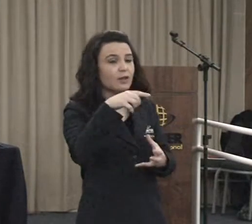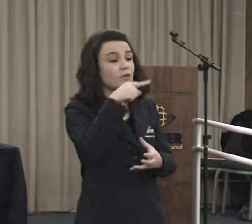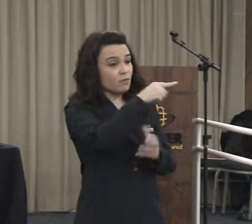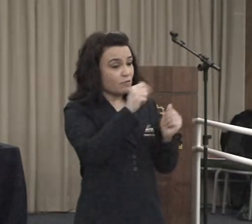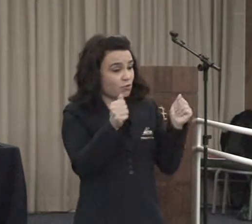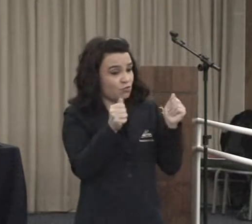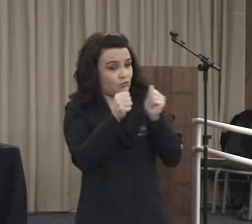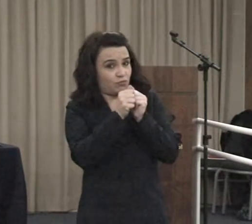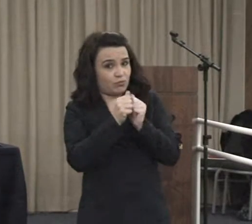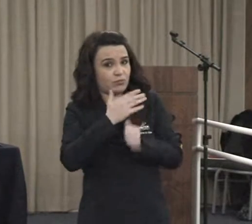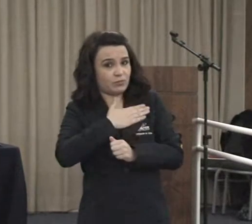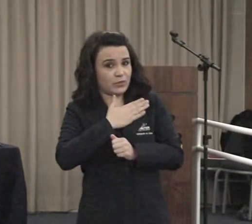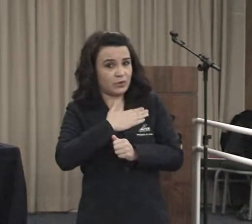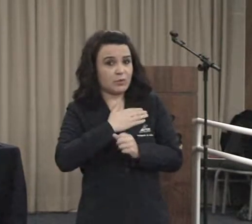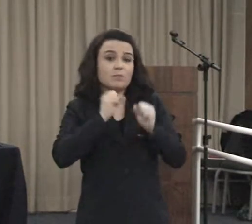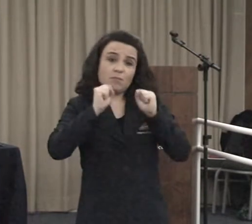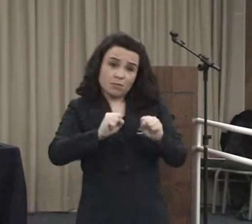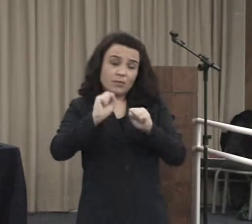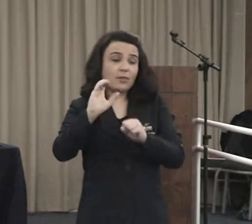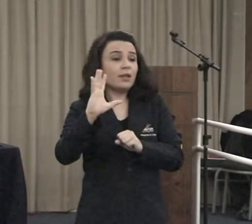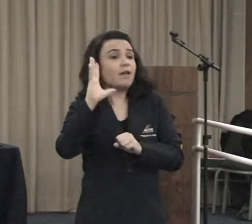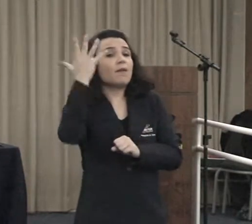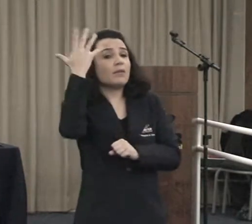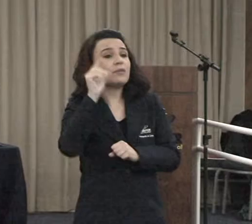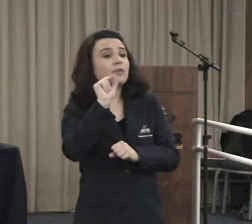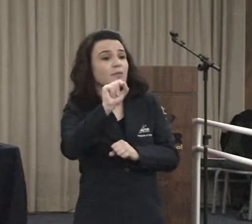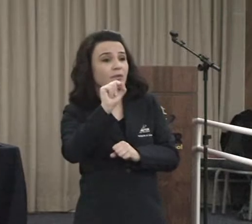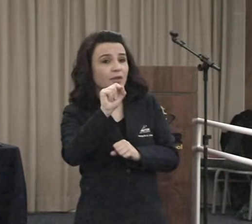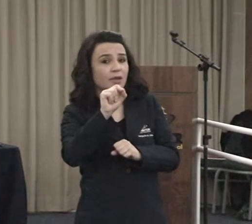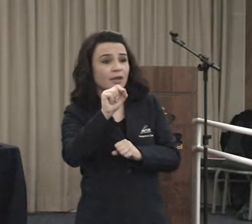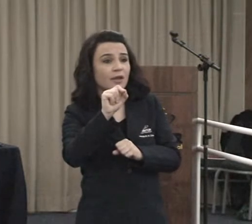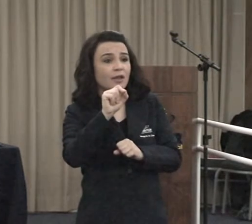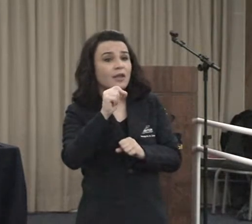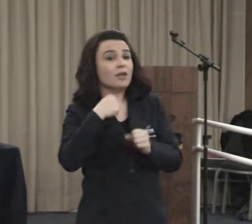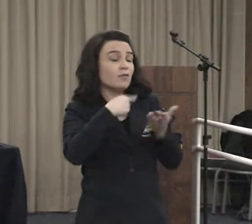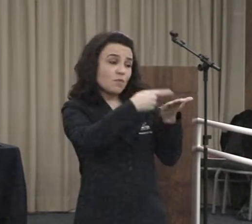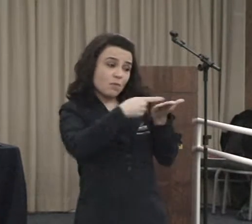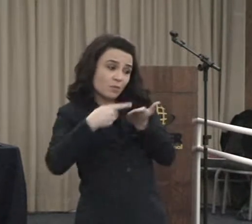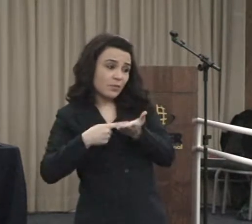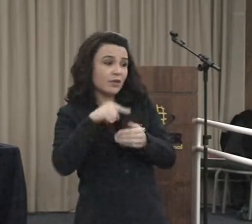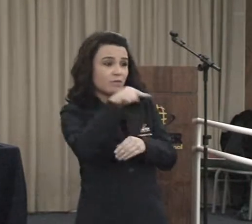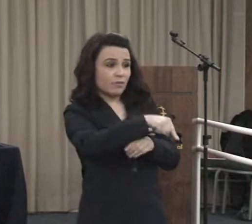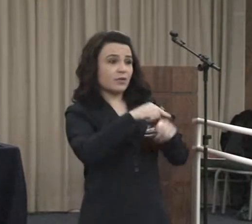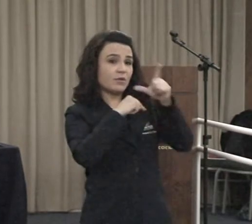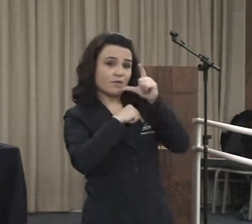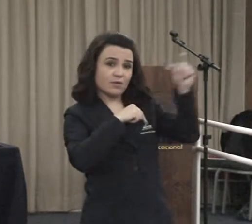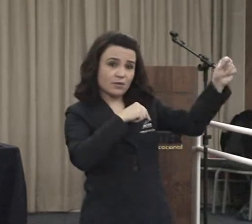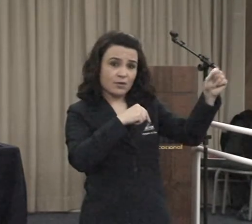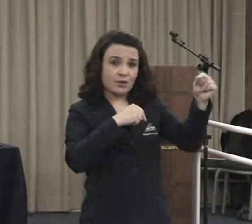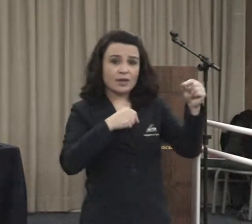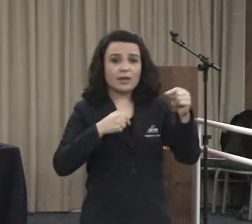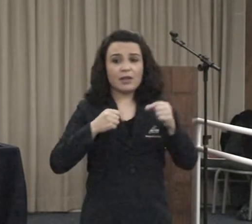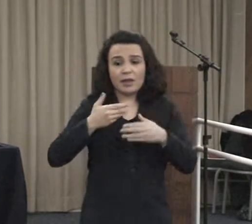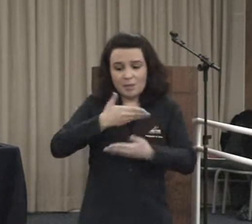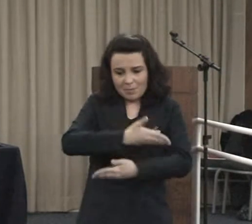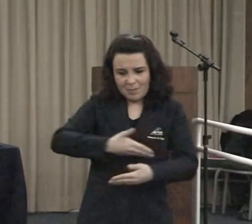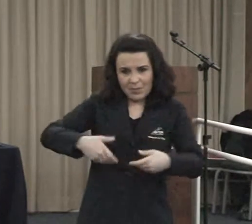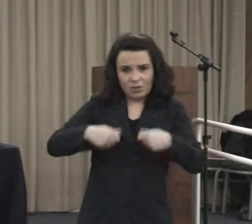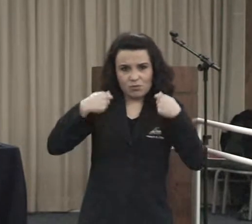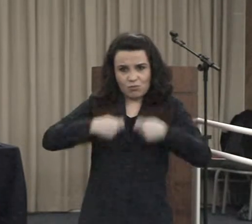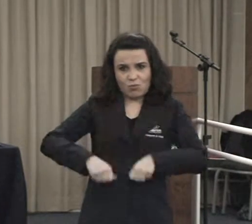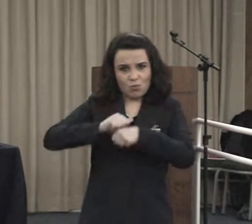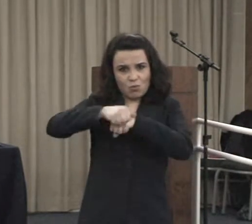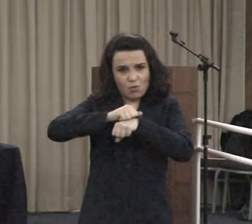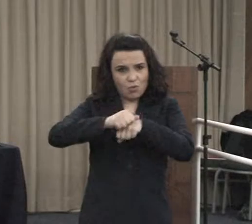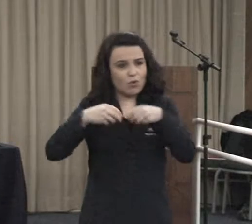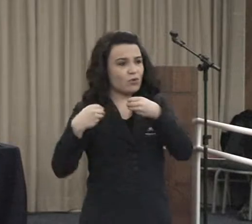morar. Pode ser que aconteça e nós não se combinar. E essa metade do couro vou dar pro